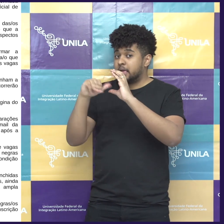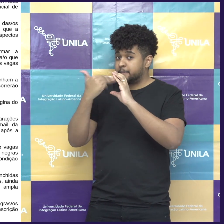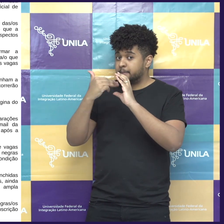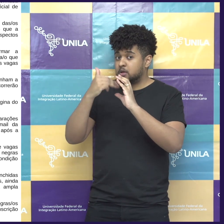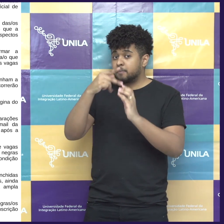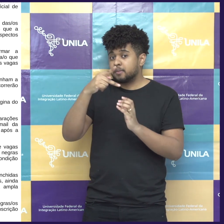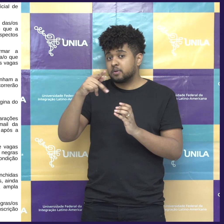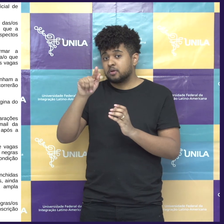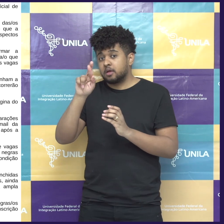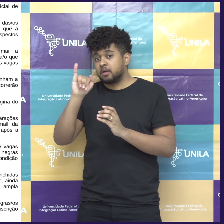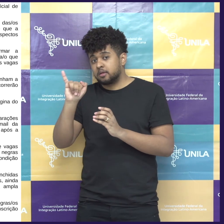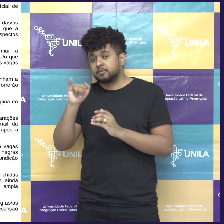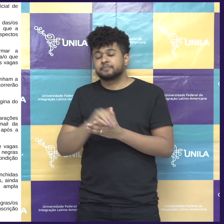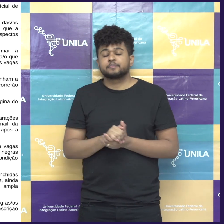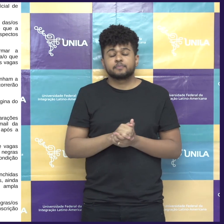PPGRI,